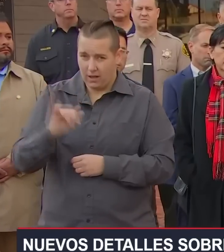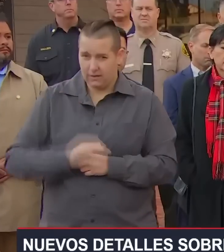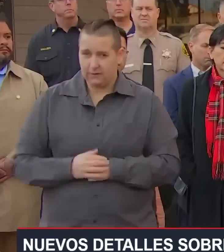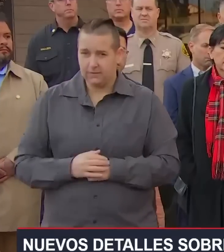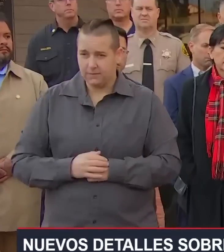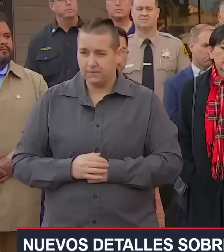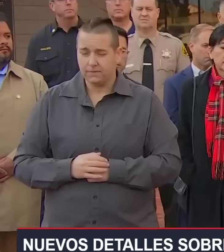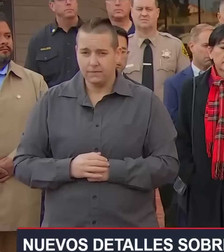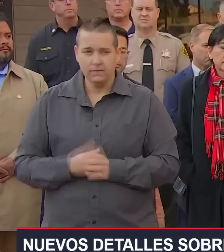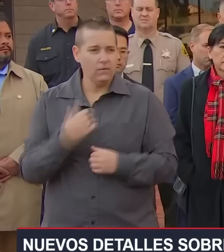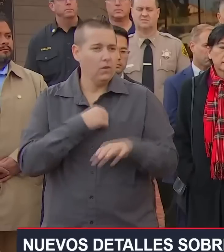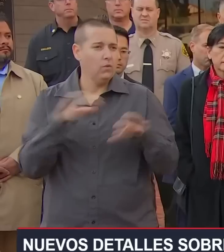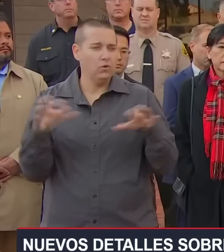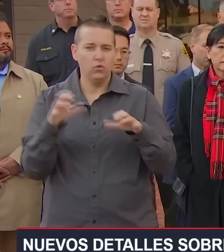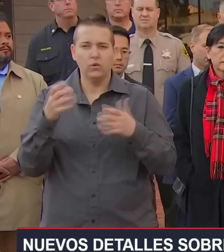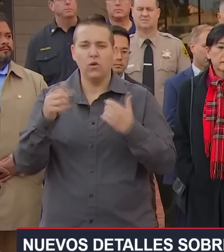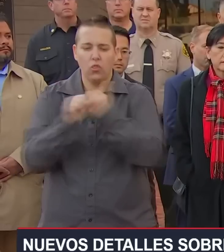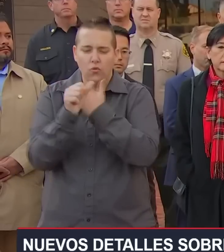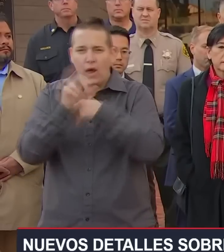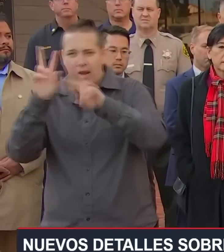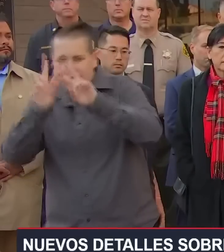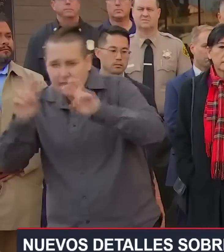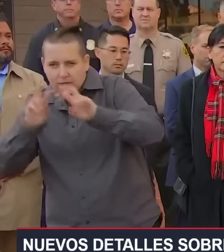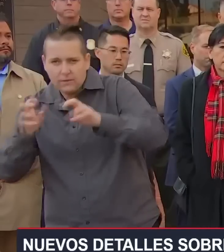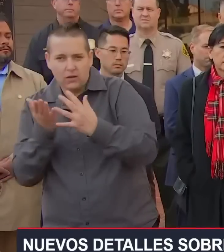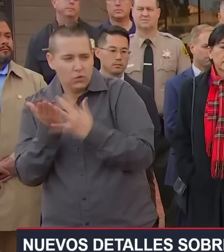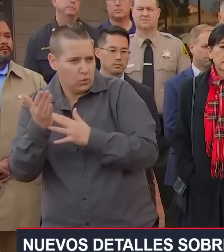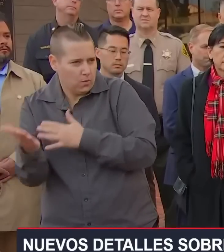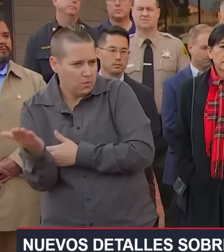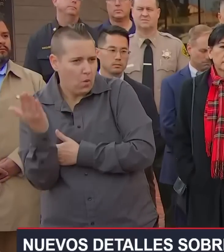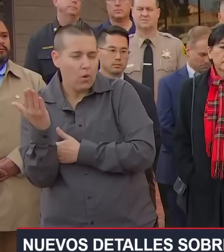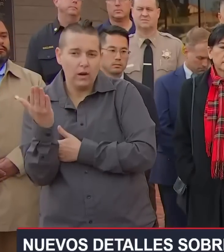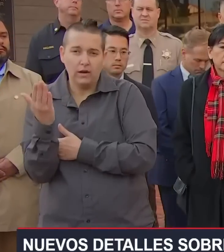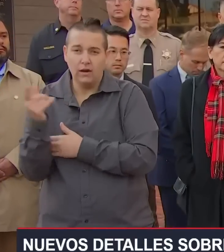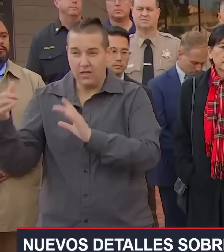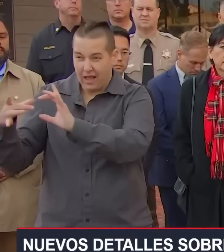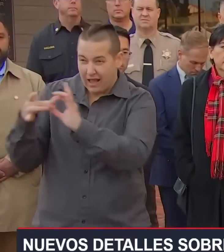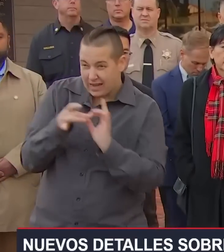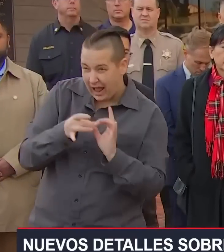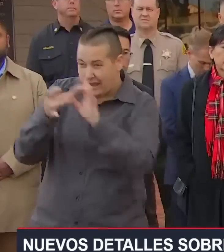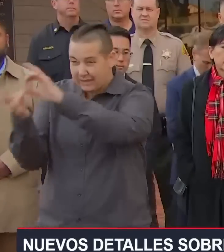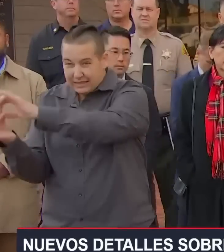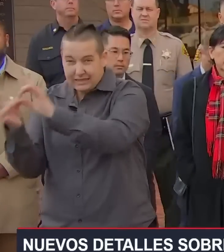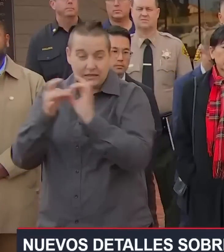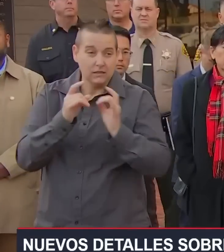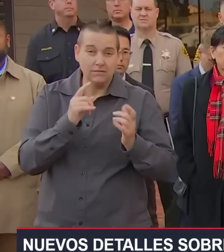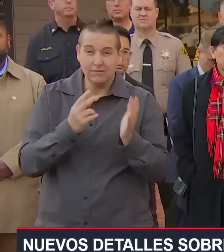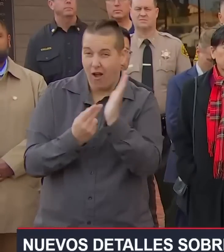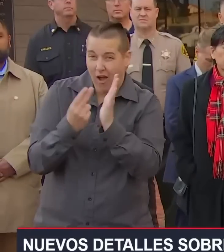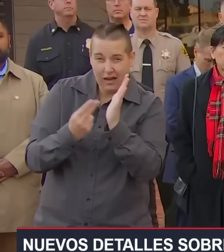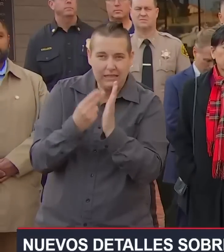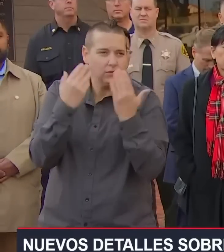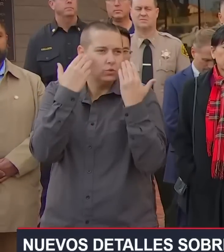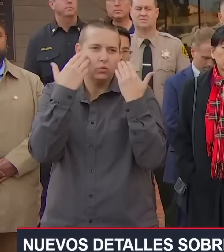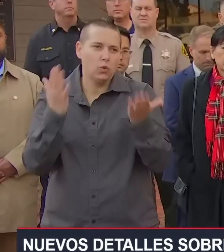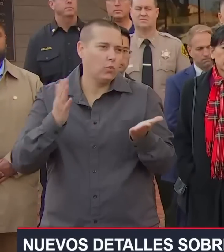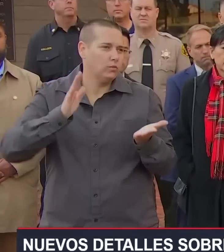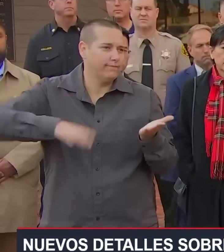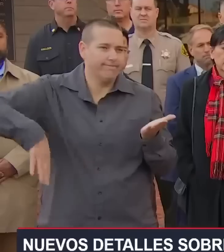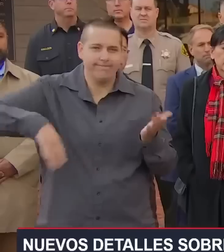estamos trabajando aquí representantes de diferentes entidades estamos haciendo evaluaciones de daños